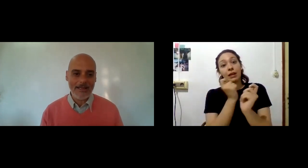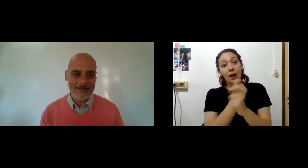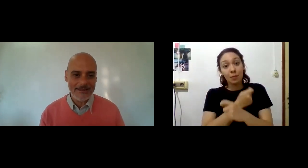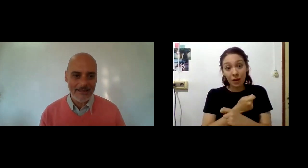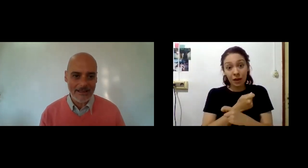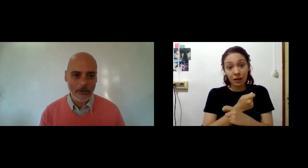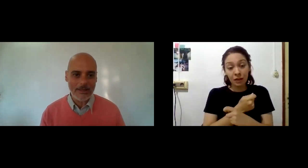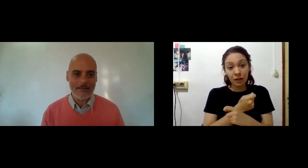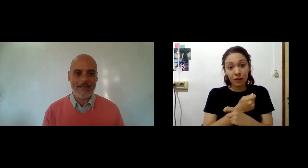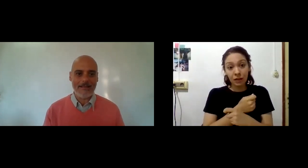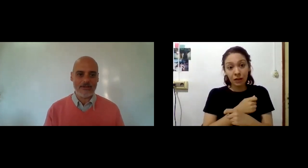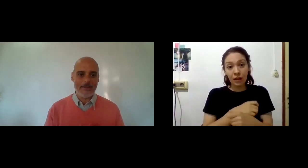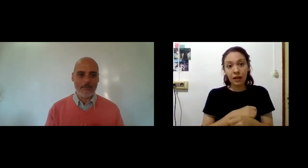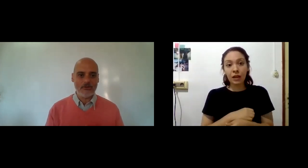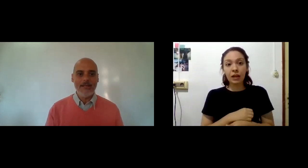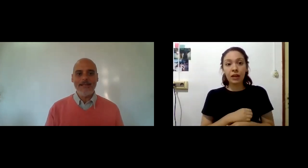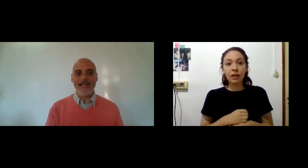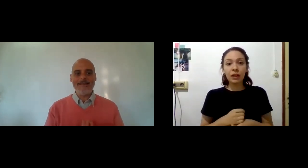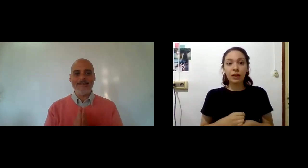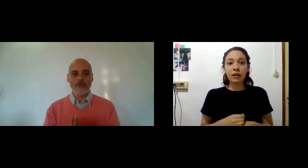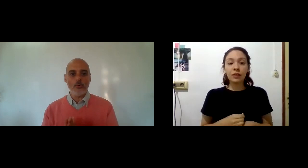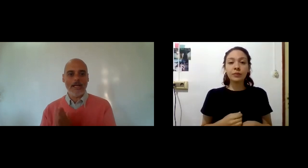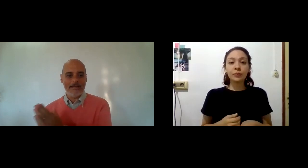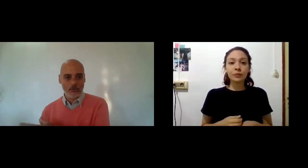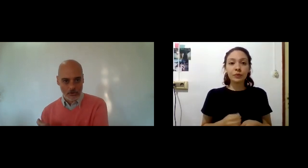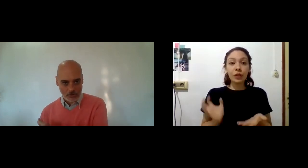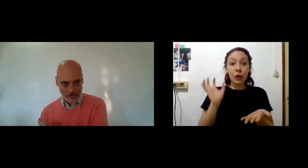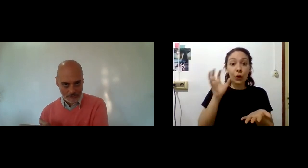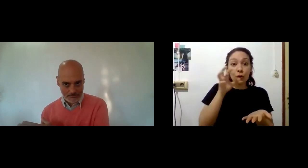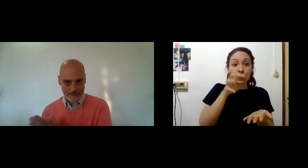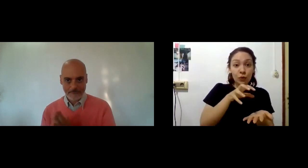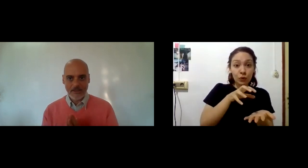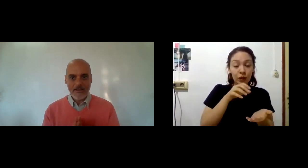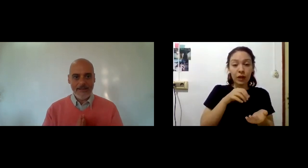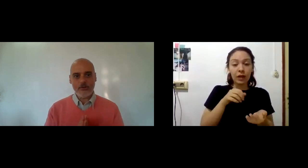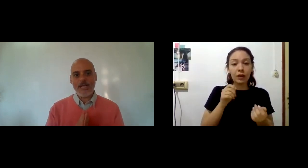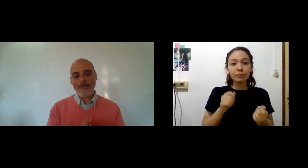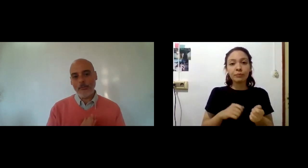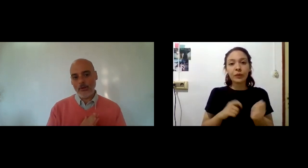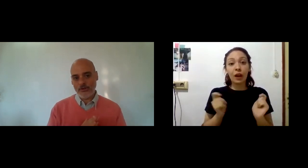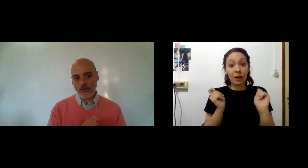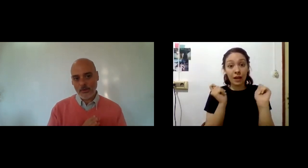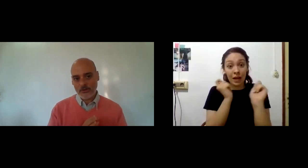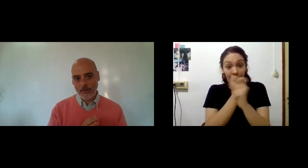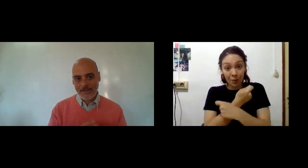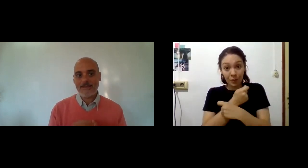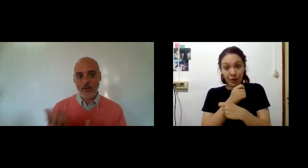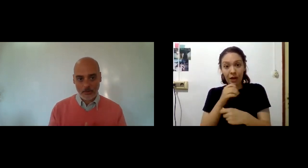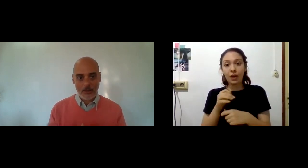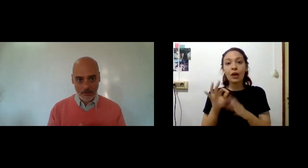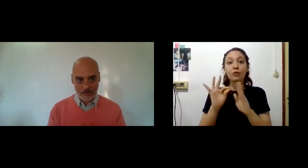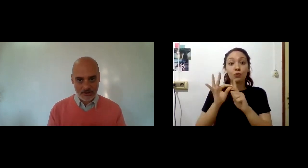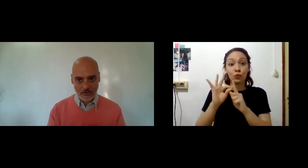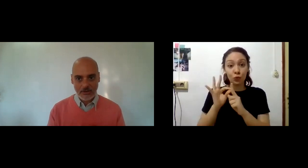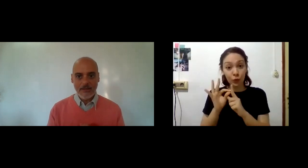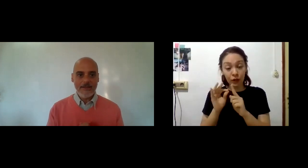año más y generar lo que llamaríamos la licenciatura en estudios sordos. Eso ya pasó por el Consejo de Facultad de Humanidades, ya fue